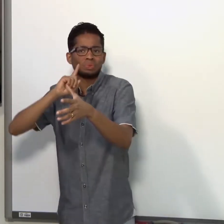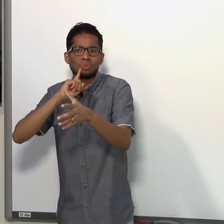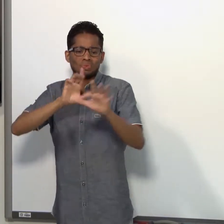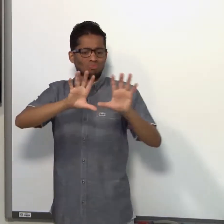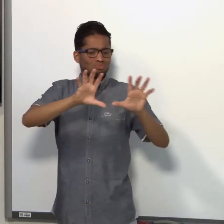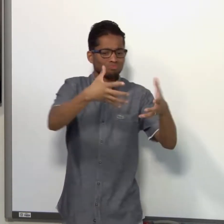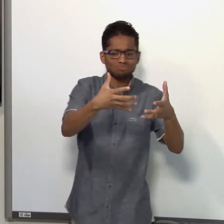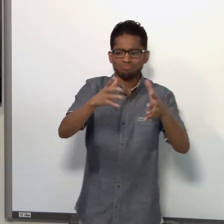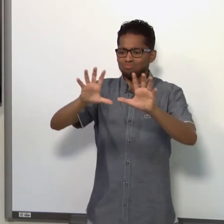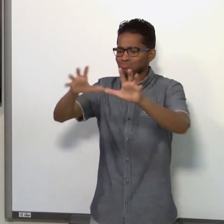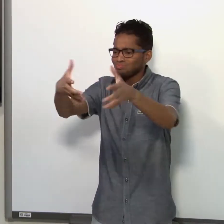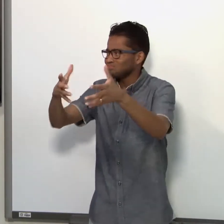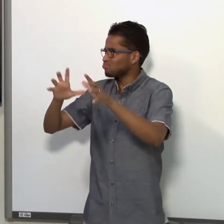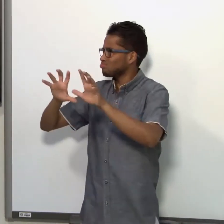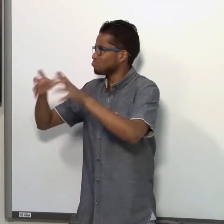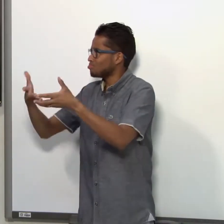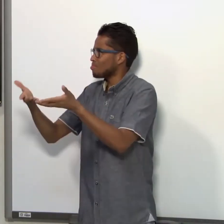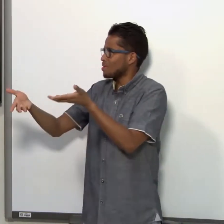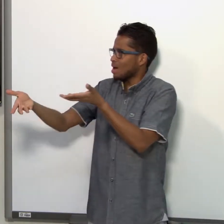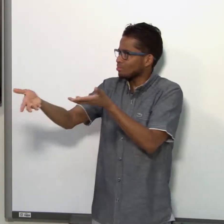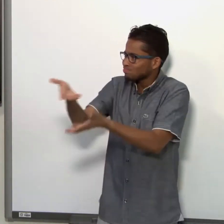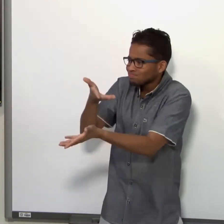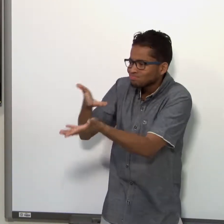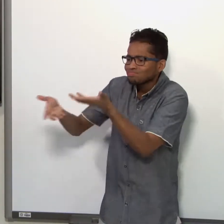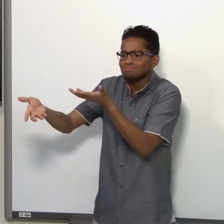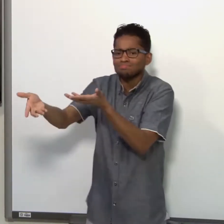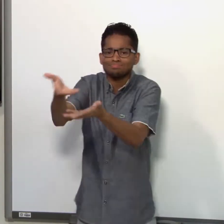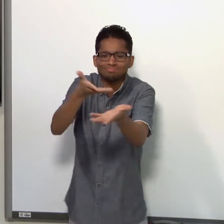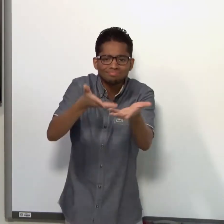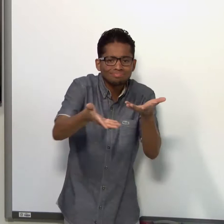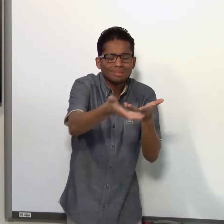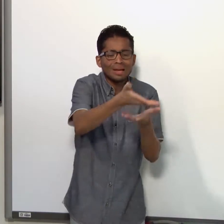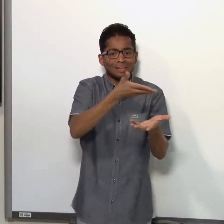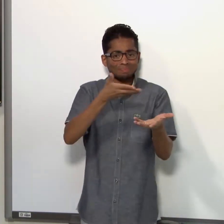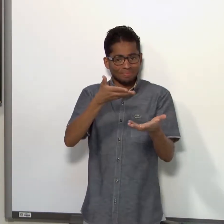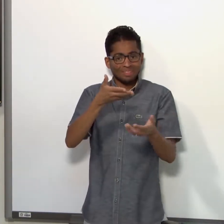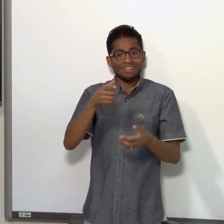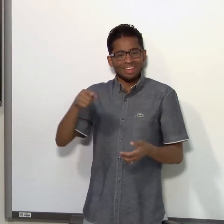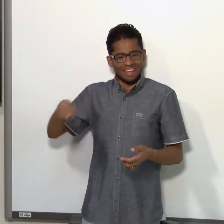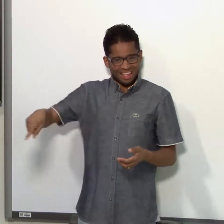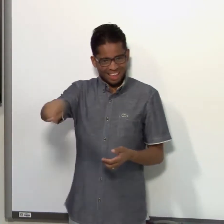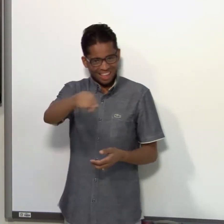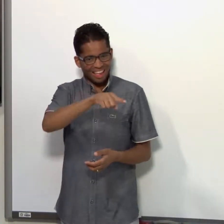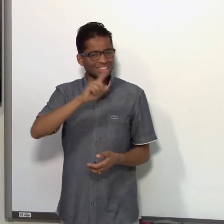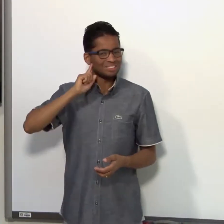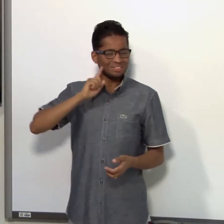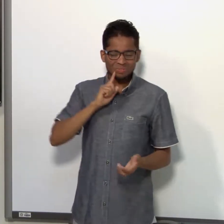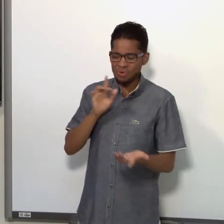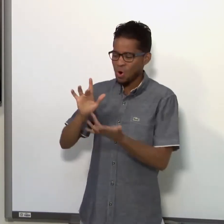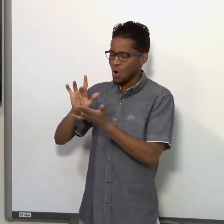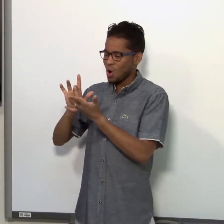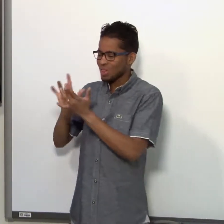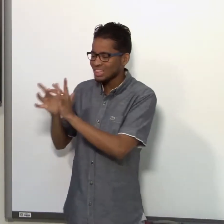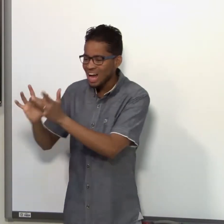a disseminação de comunidades surdas, as interações entre essas comunidades.